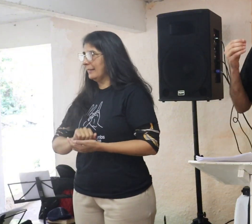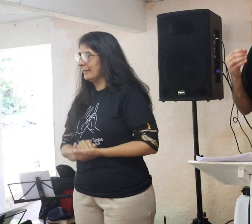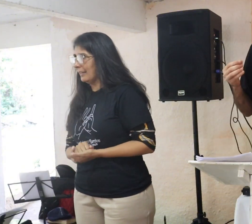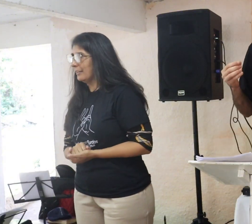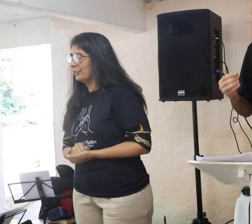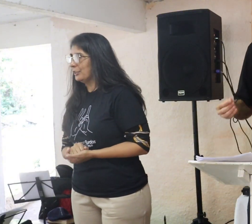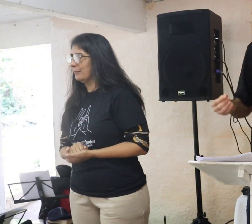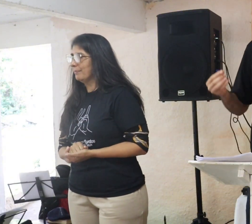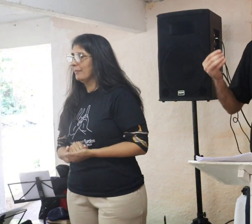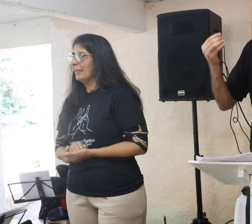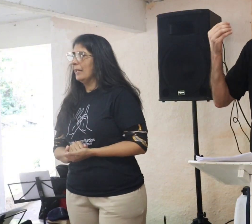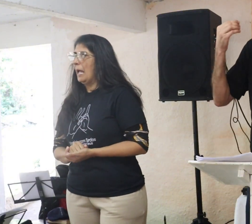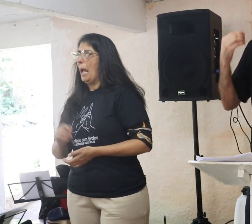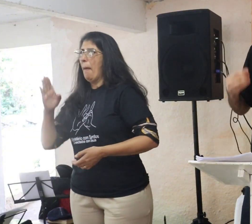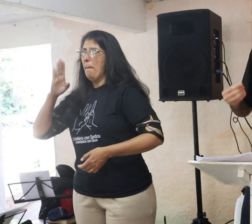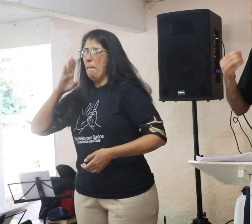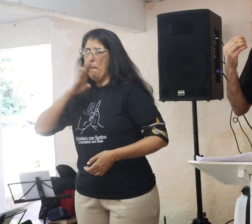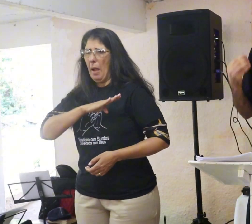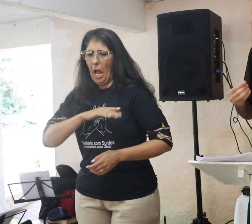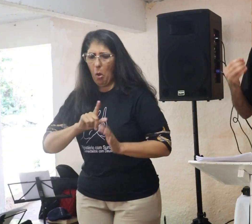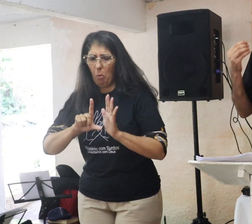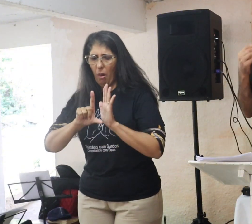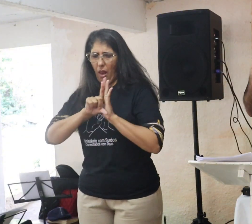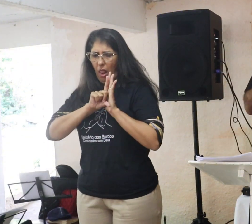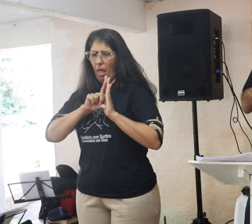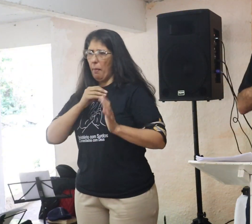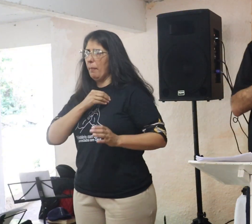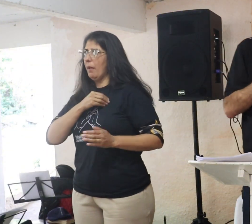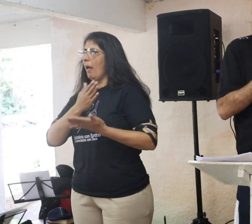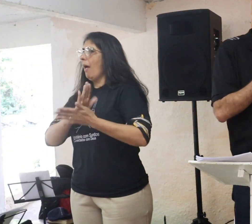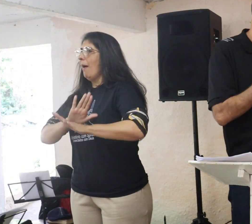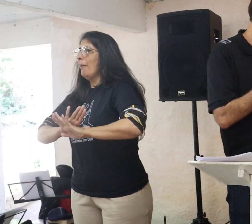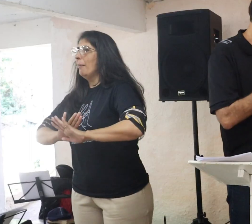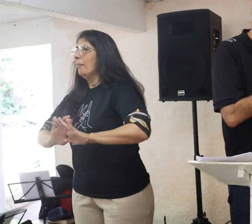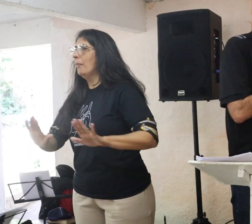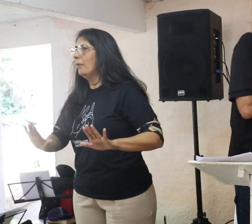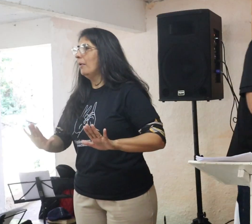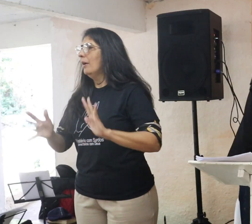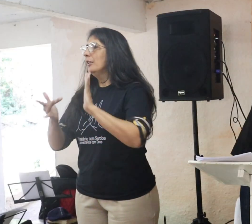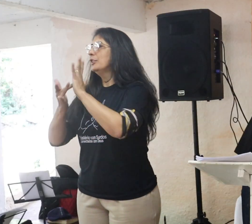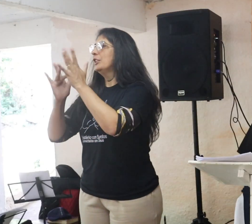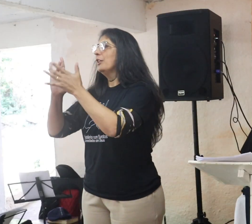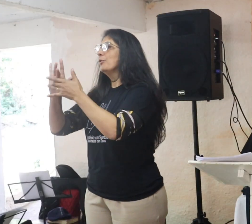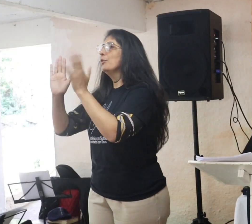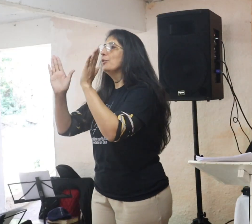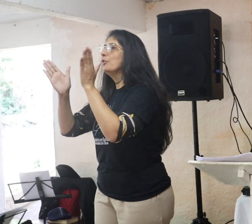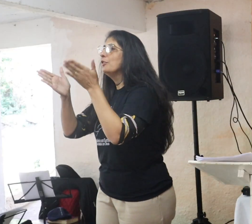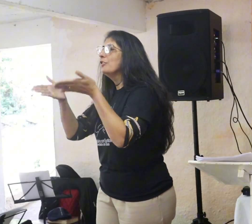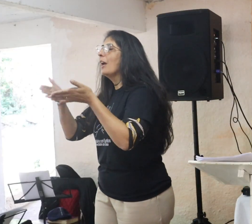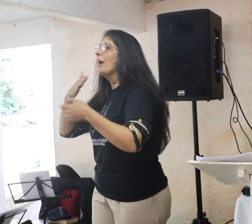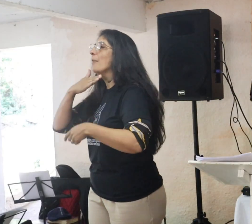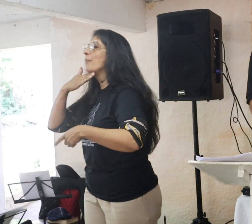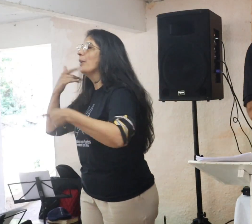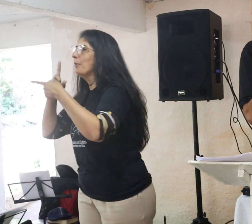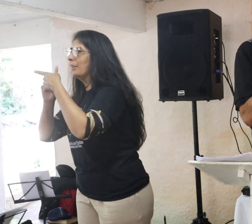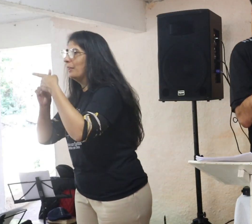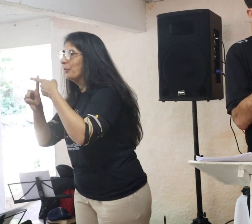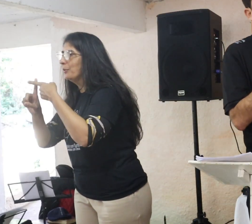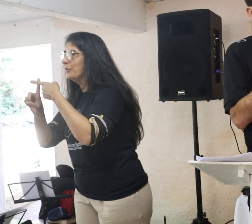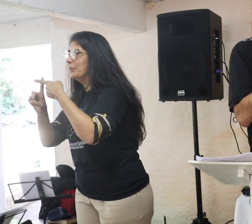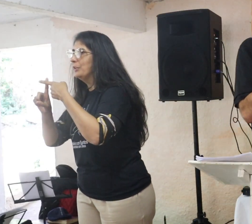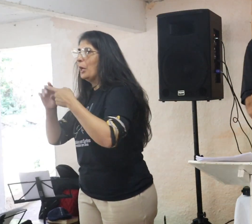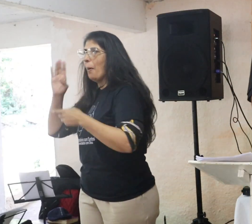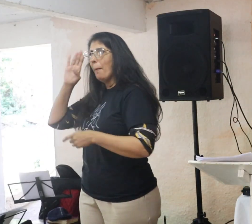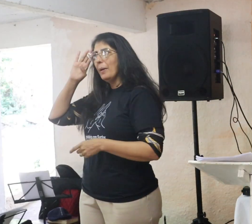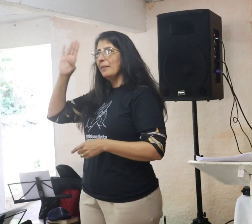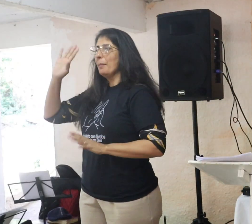se tornou maldição em nosso lugar. Jesus, ele foi na causa do problema.